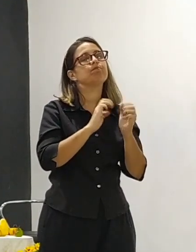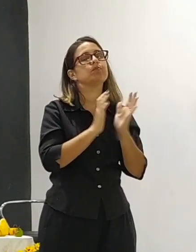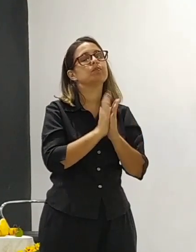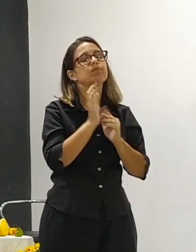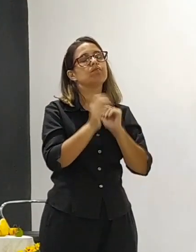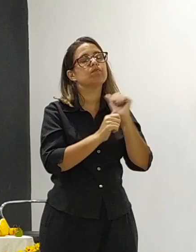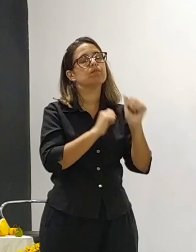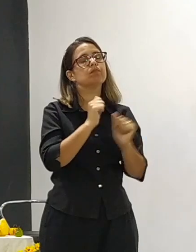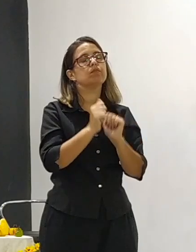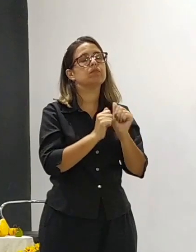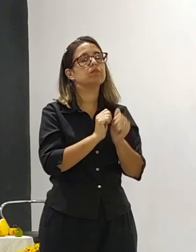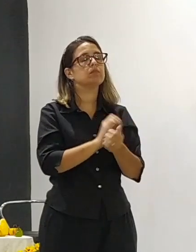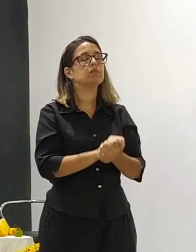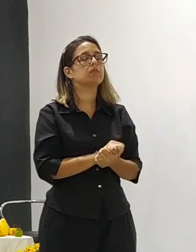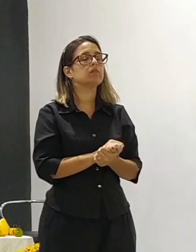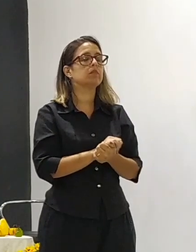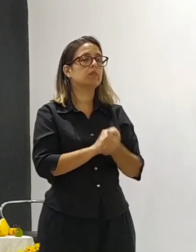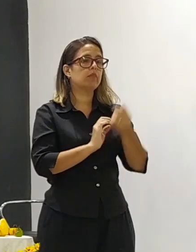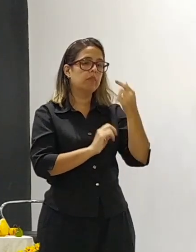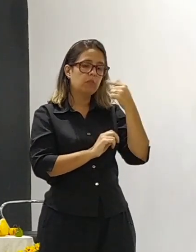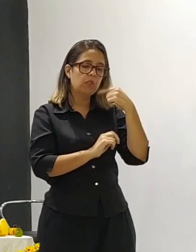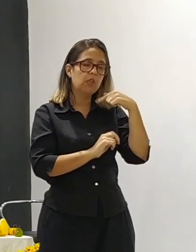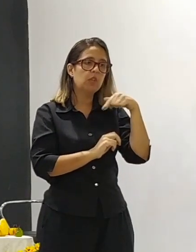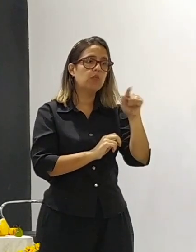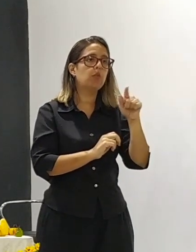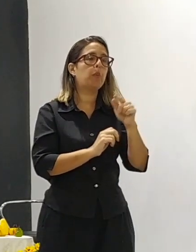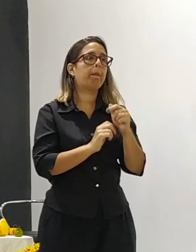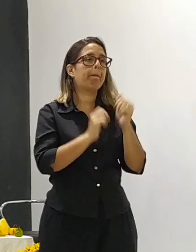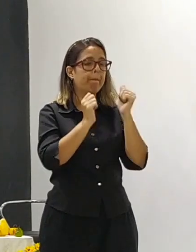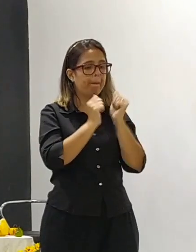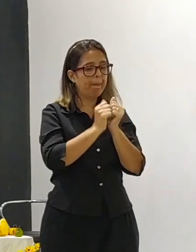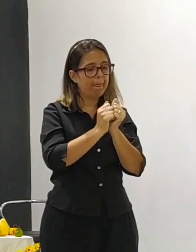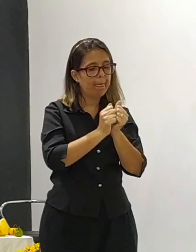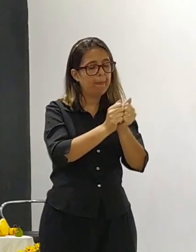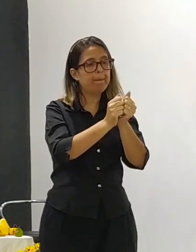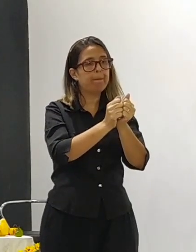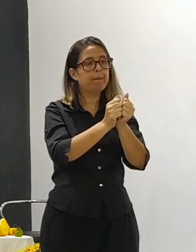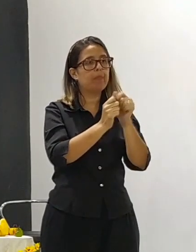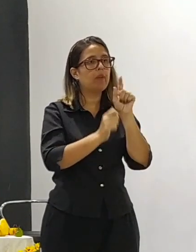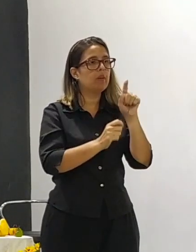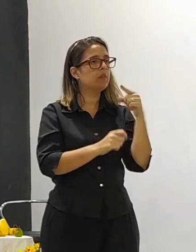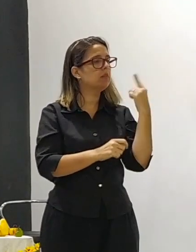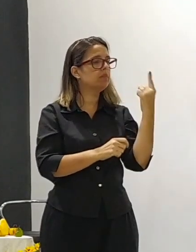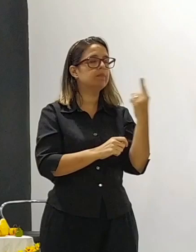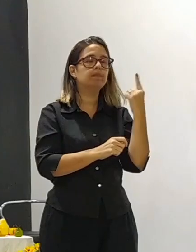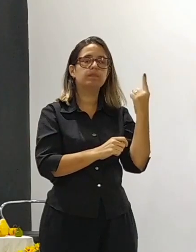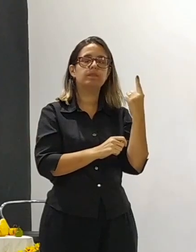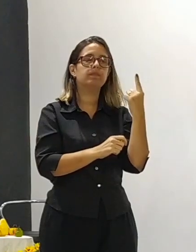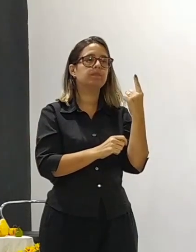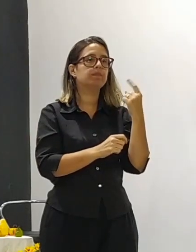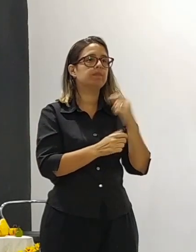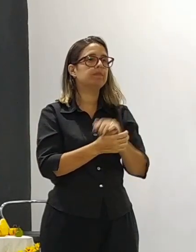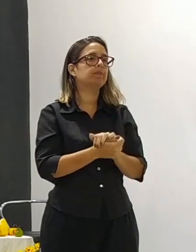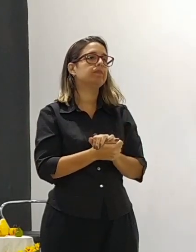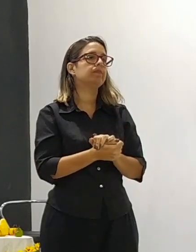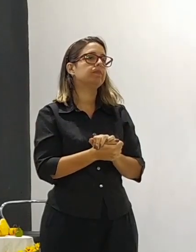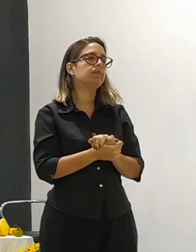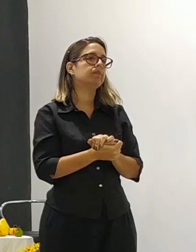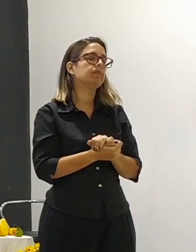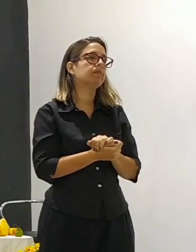Aleluia. Ele te envia e ele vai: eu estou com você. Você não está sozinho. Você não está